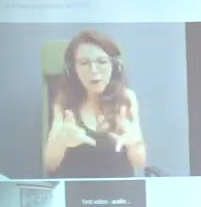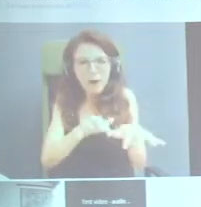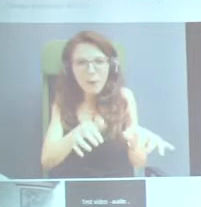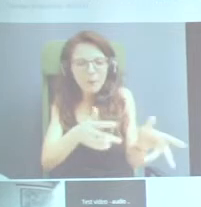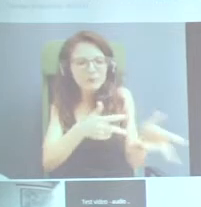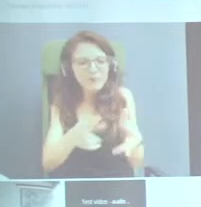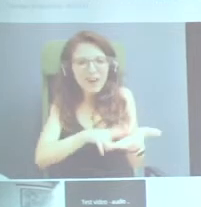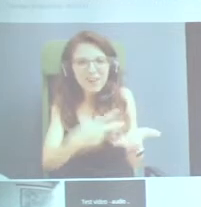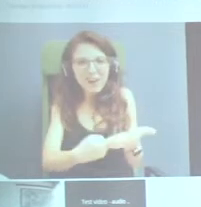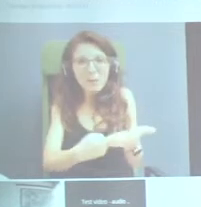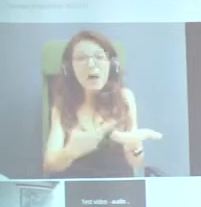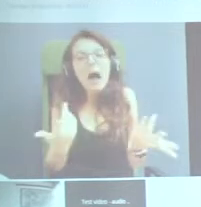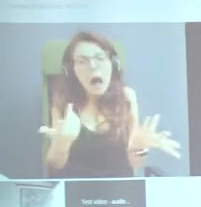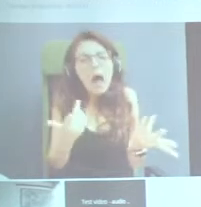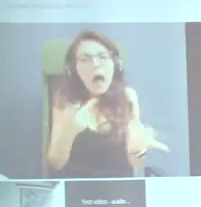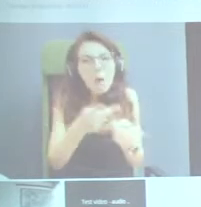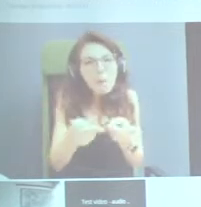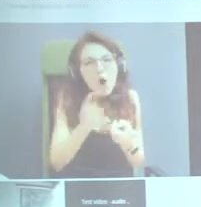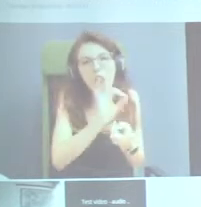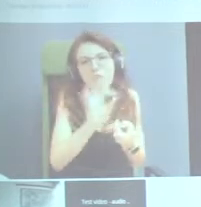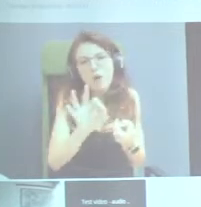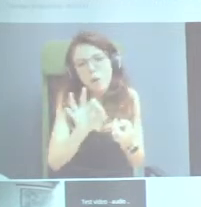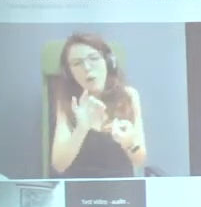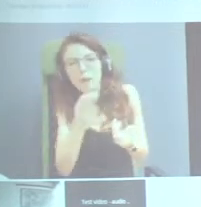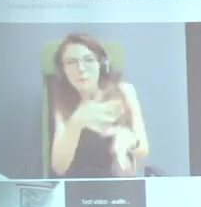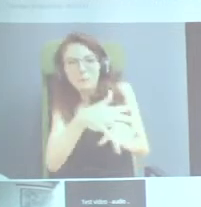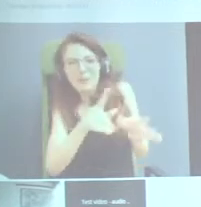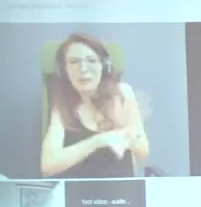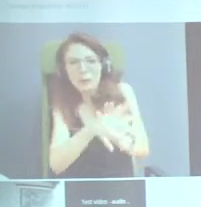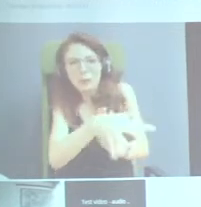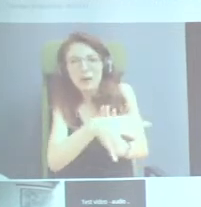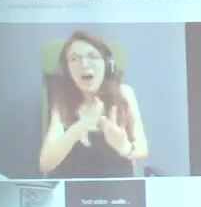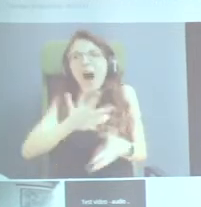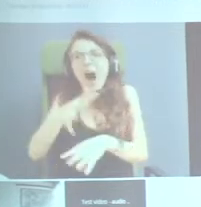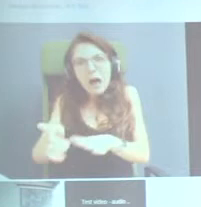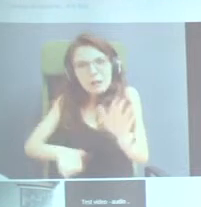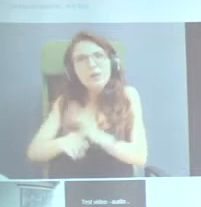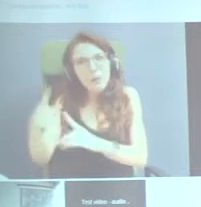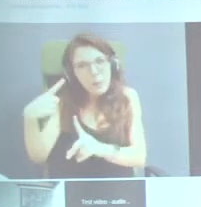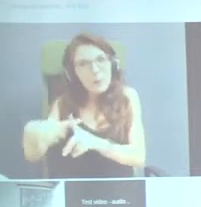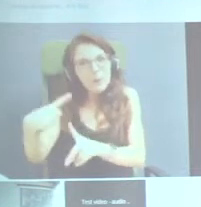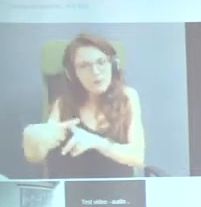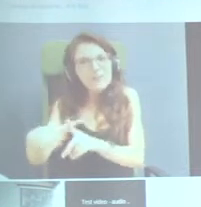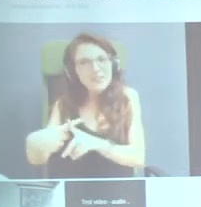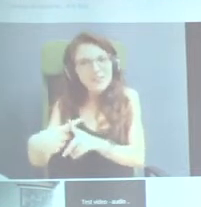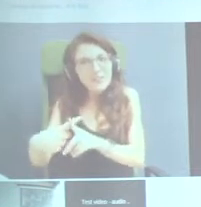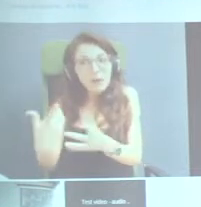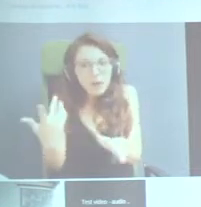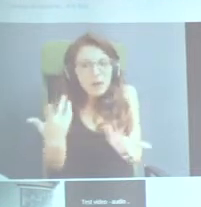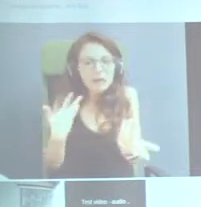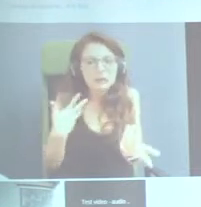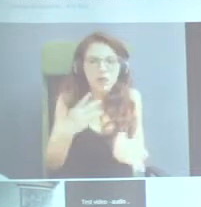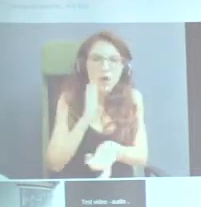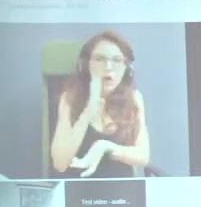ricerca sarebbe? Alcune invece sono andate molto bene. Ho avuto dei pareri positivi, pareri negativi e per